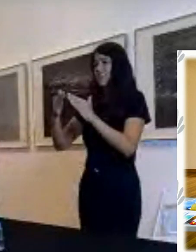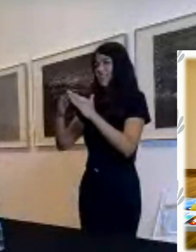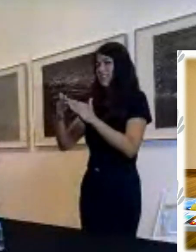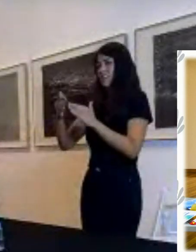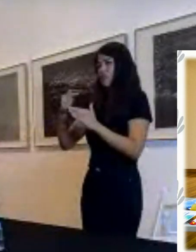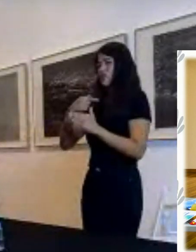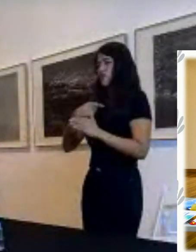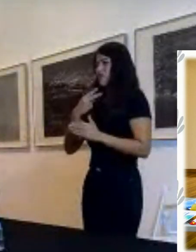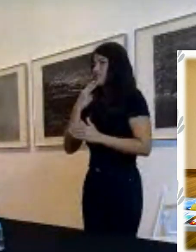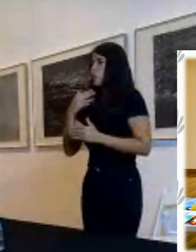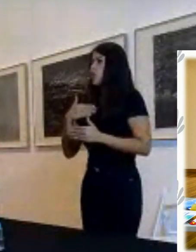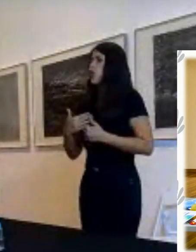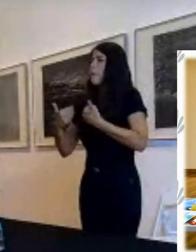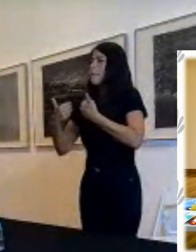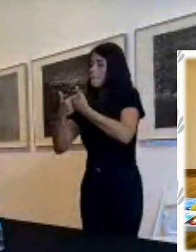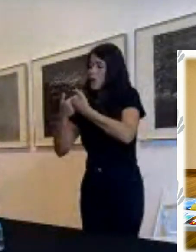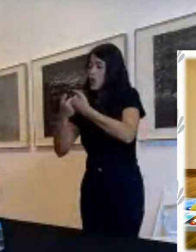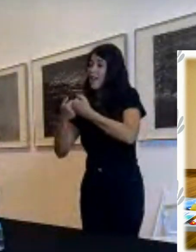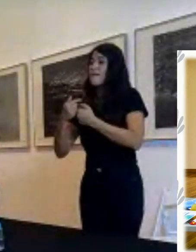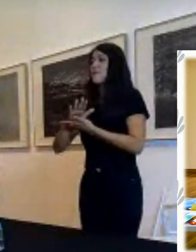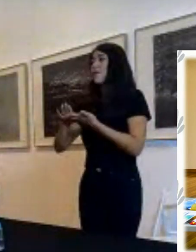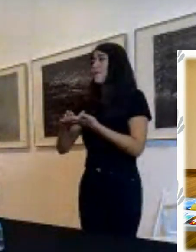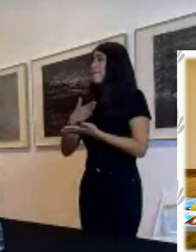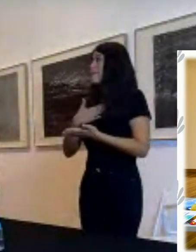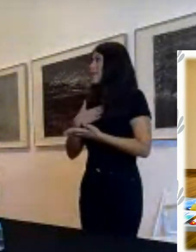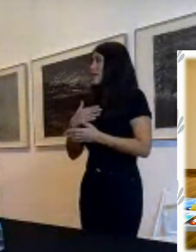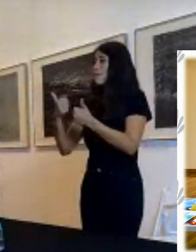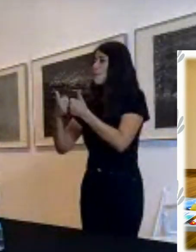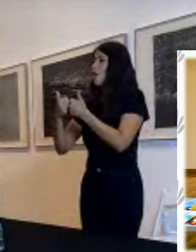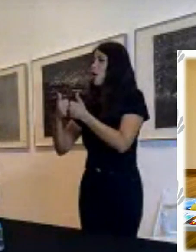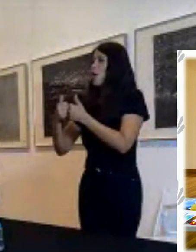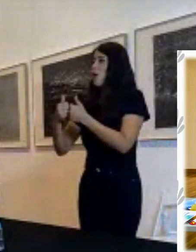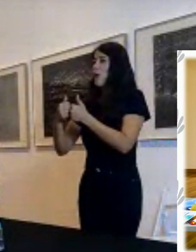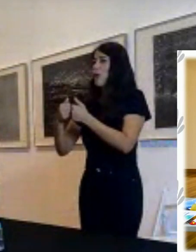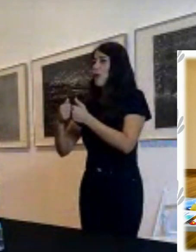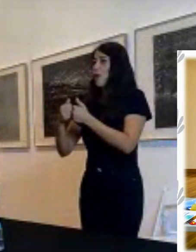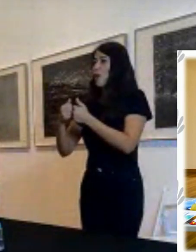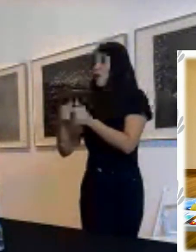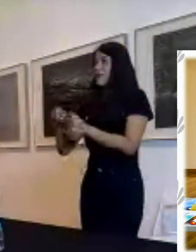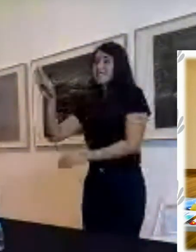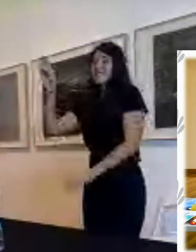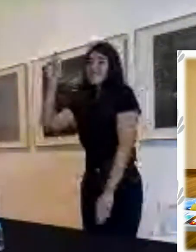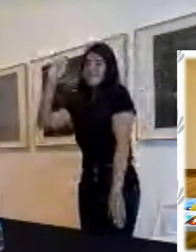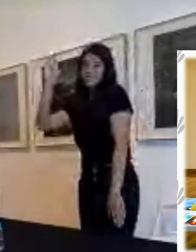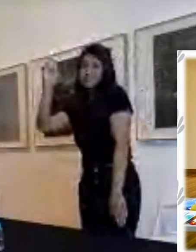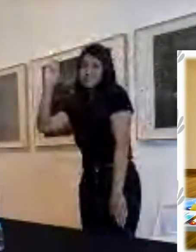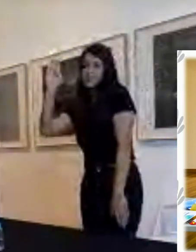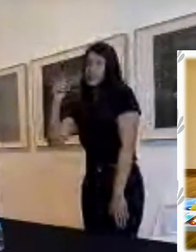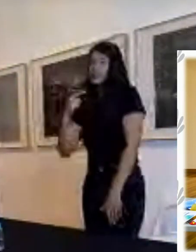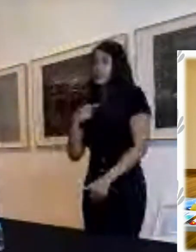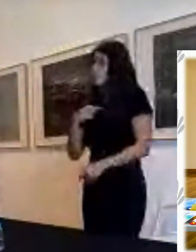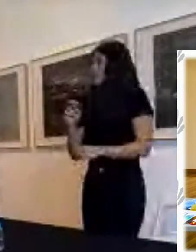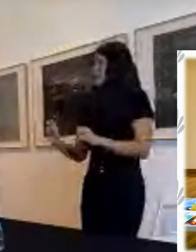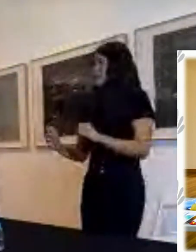vivía. Cuando yo pololeaba, mi pololo me hacía así desde la calle, yo estaba allá